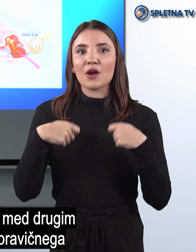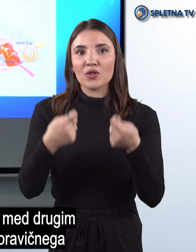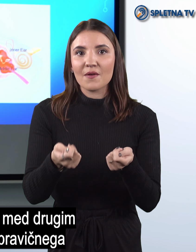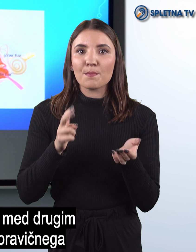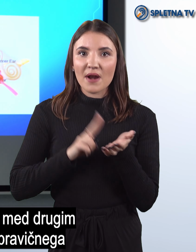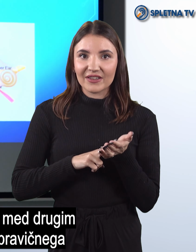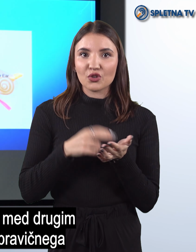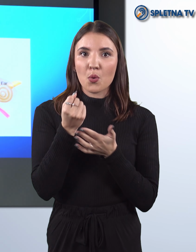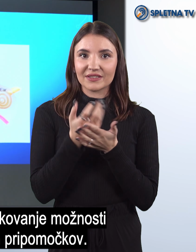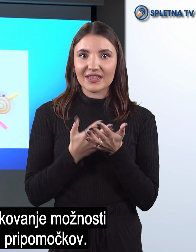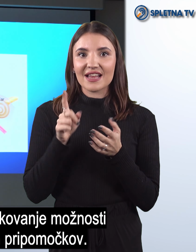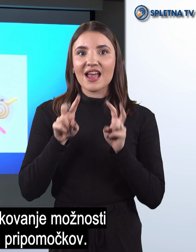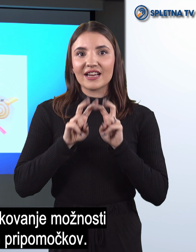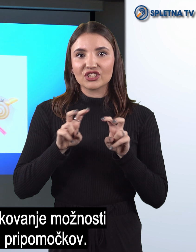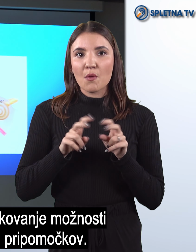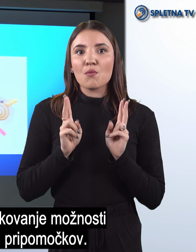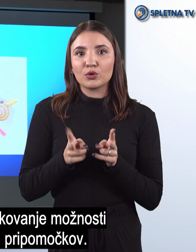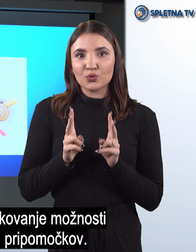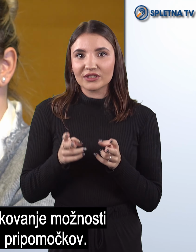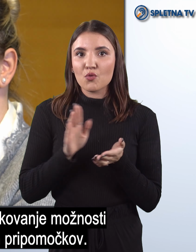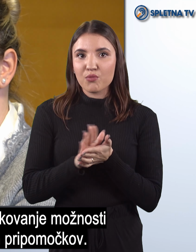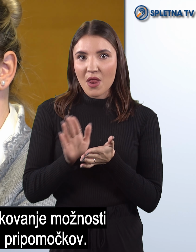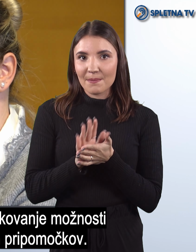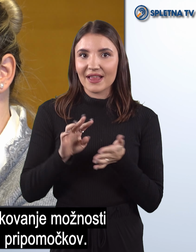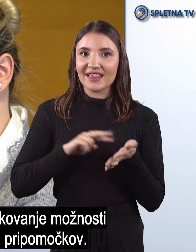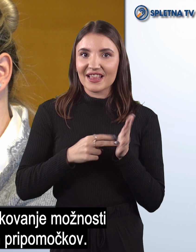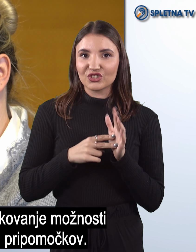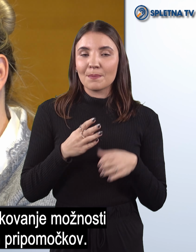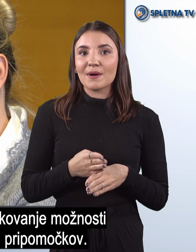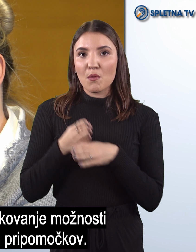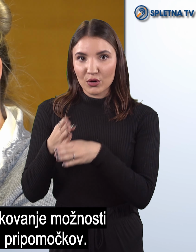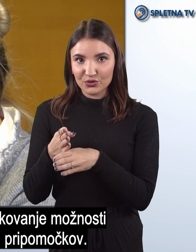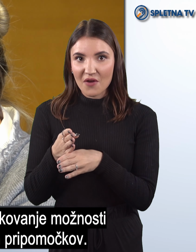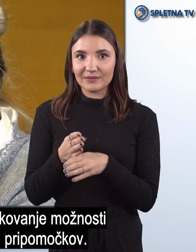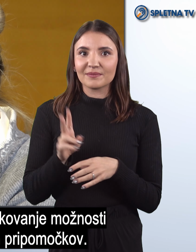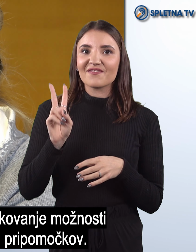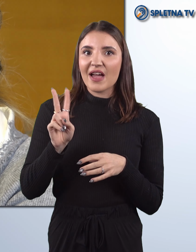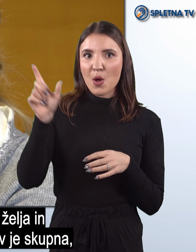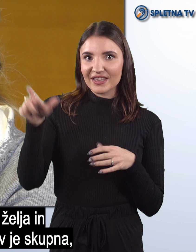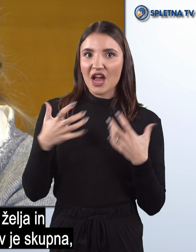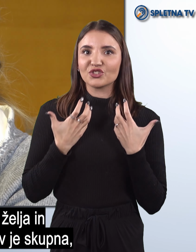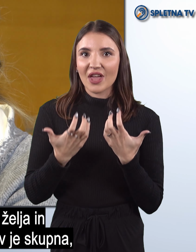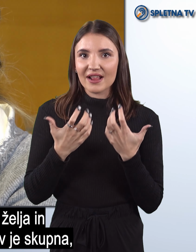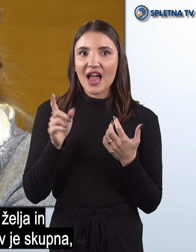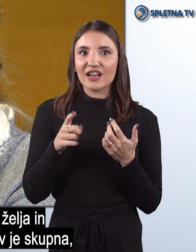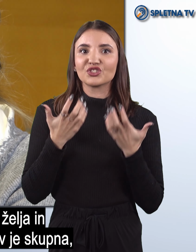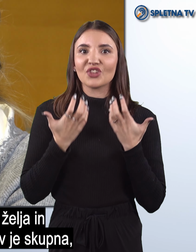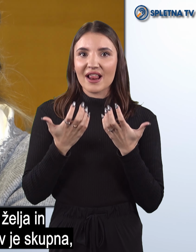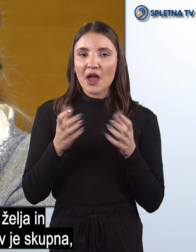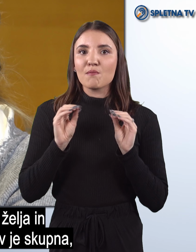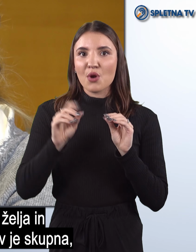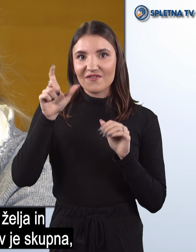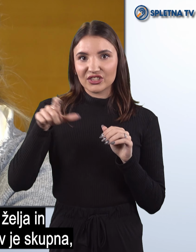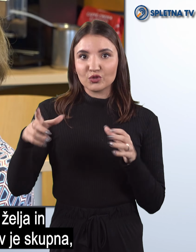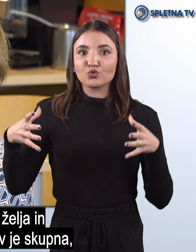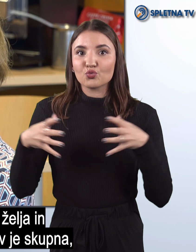drugim zagotavljanje pravičnega ocenjevanja ter raziskovanje možnosti uporabe tehničnih pripomočkov. Veronikina